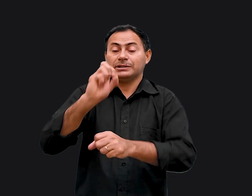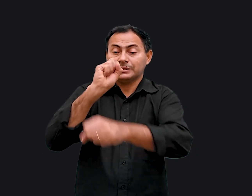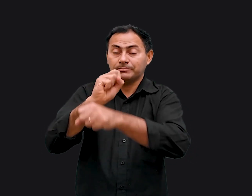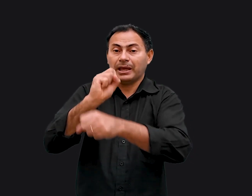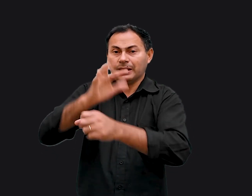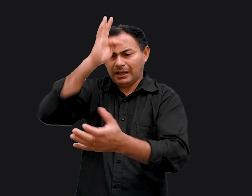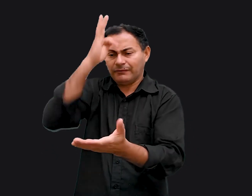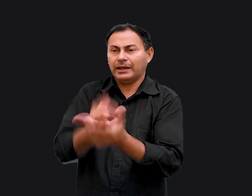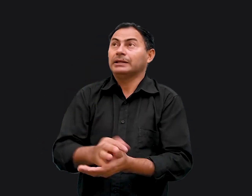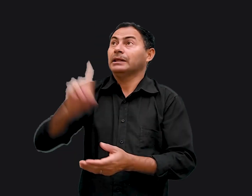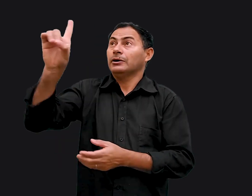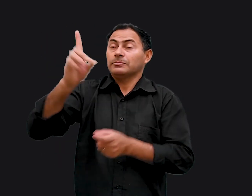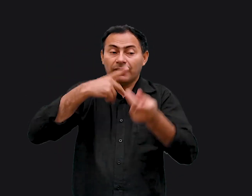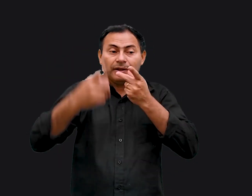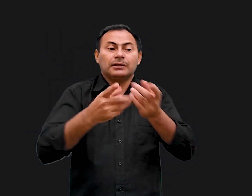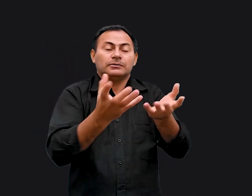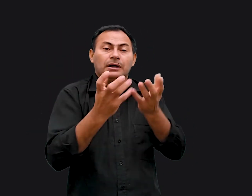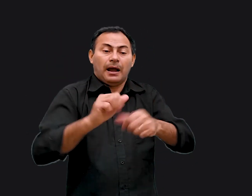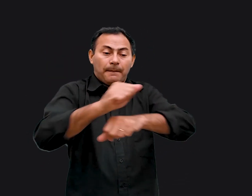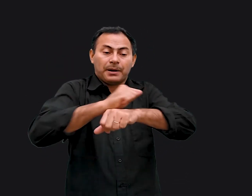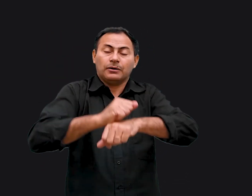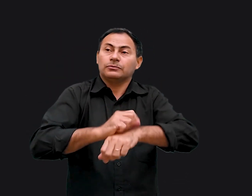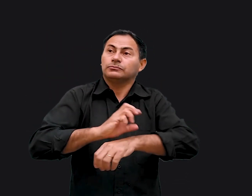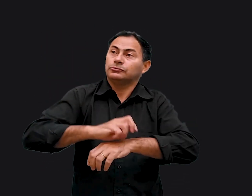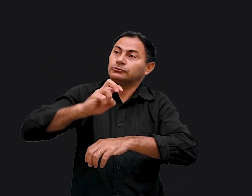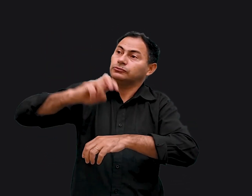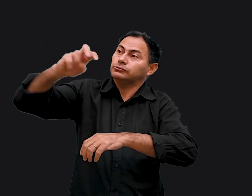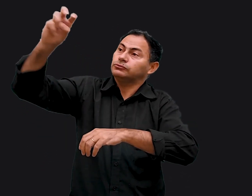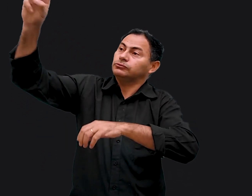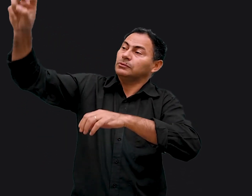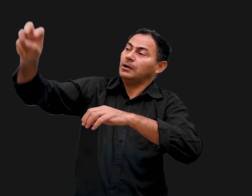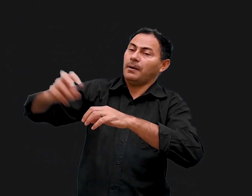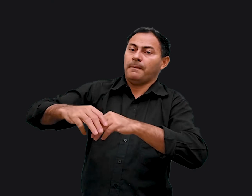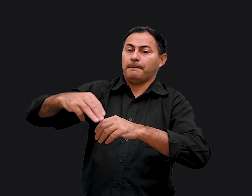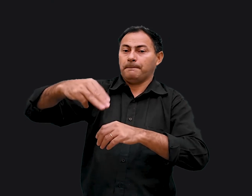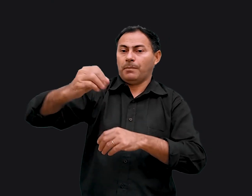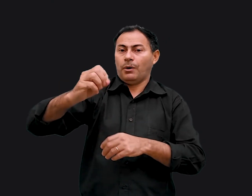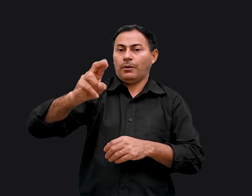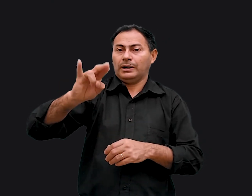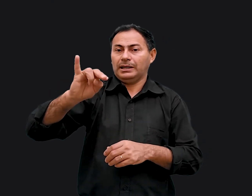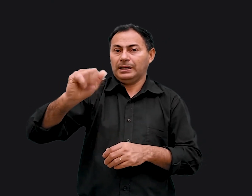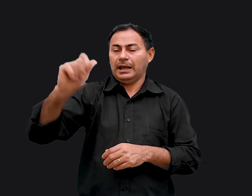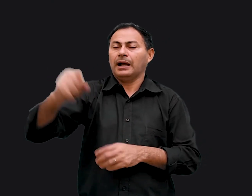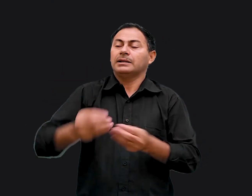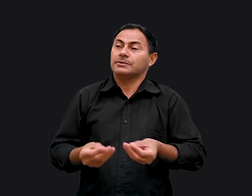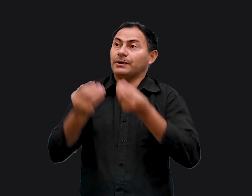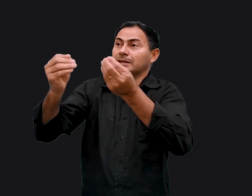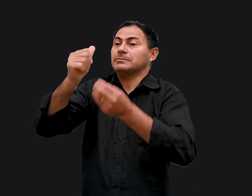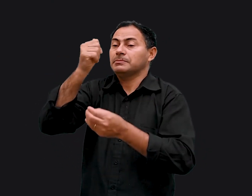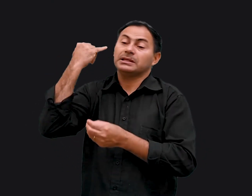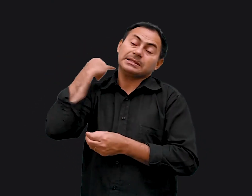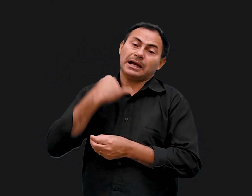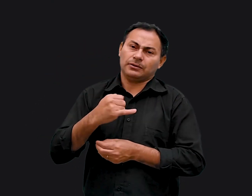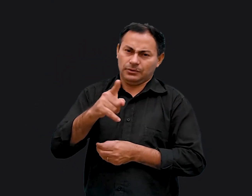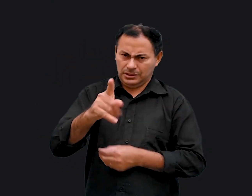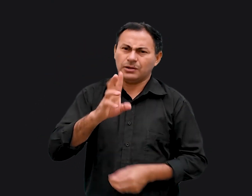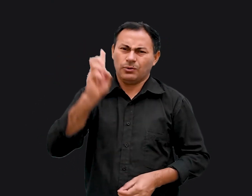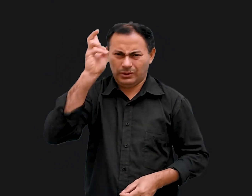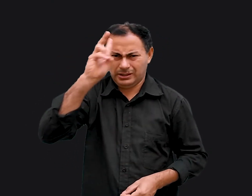disse, eu quero. Então Abraão subiu ao Monte Moriá e realmente pretendia oferecer Isaac. Você conhece essa